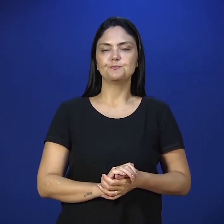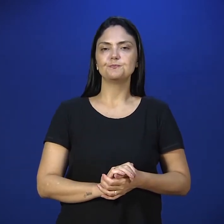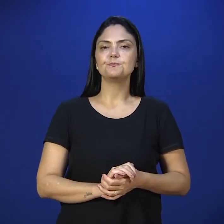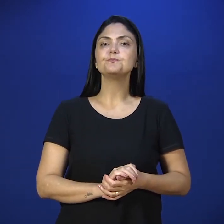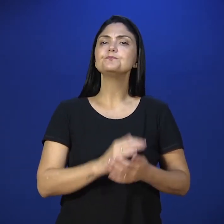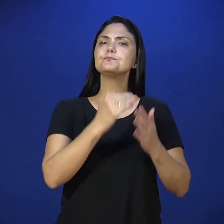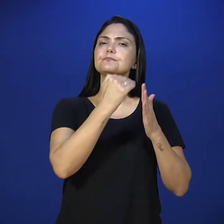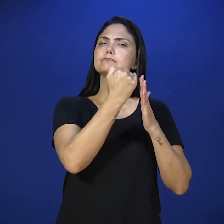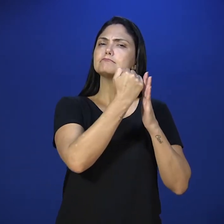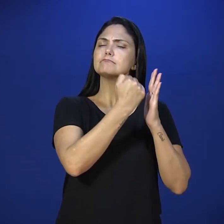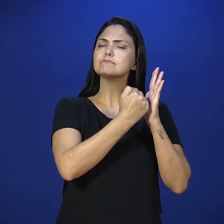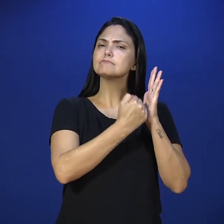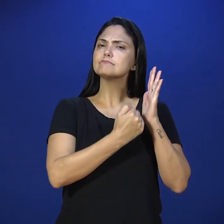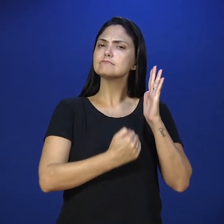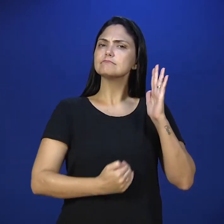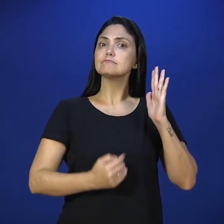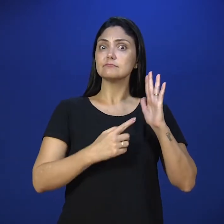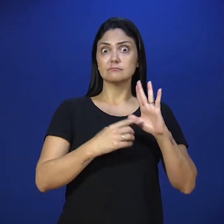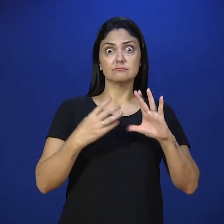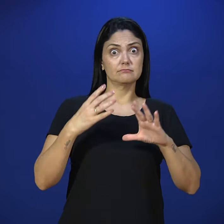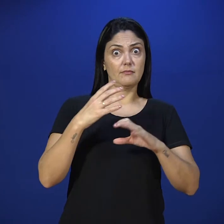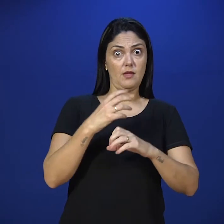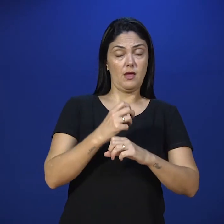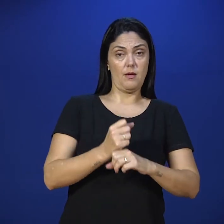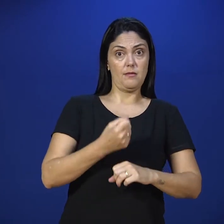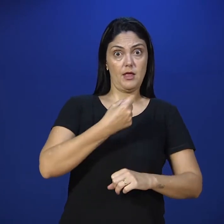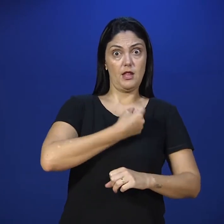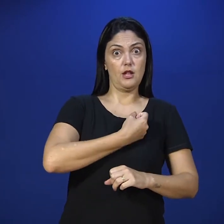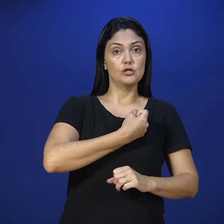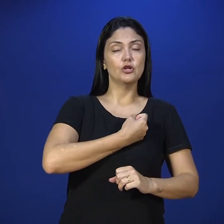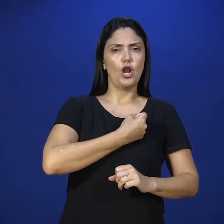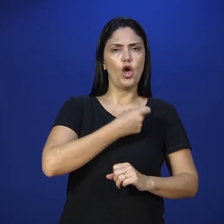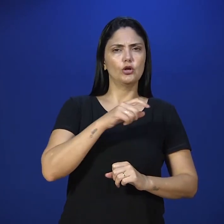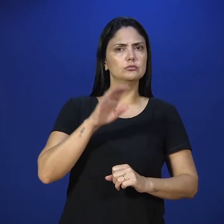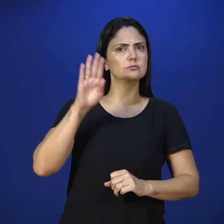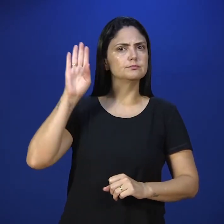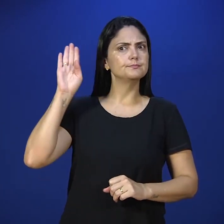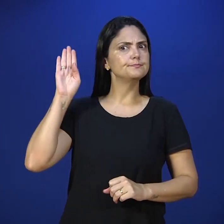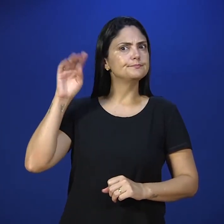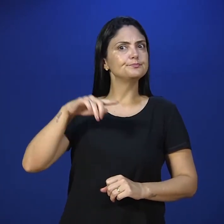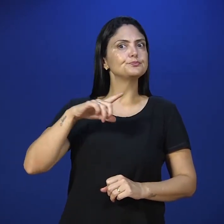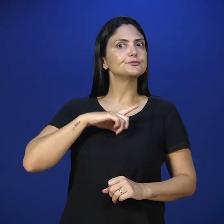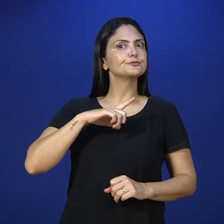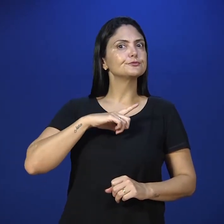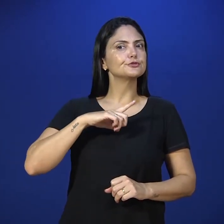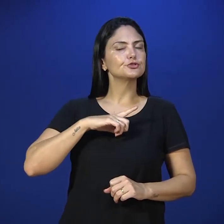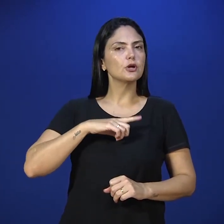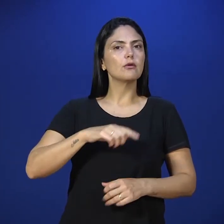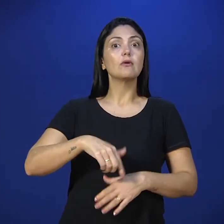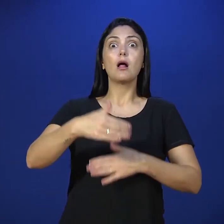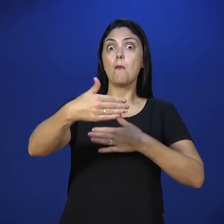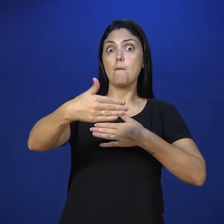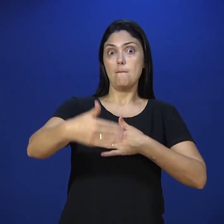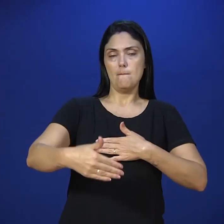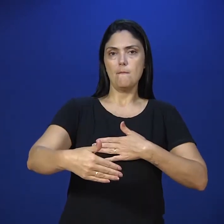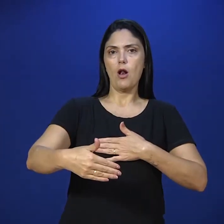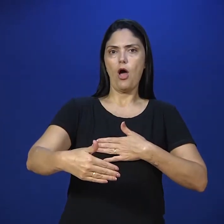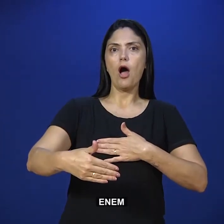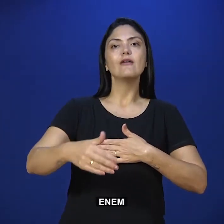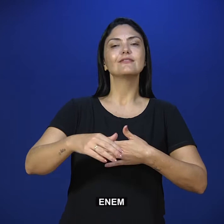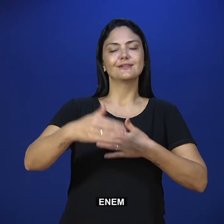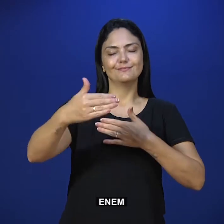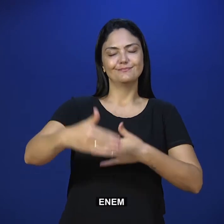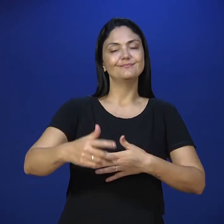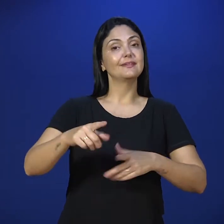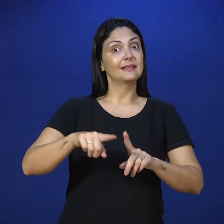A classificação será feita pela média das notas obtidas pelos candidatos nas provas objetivas e na prova de